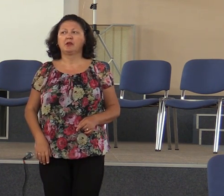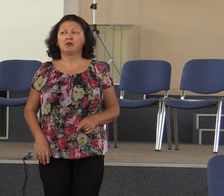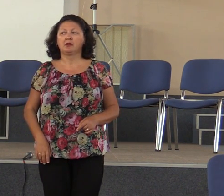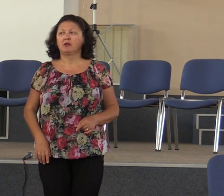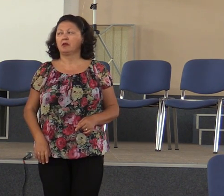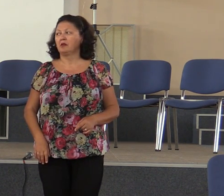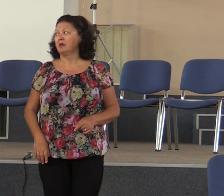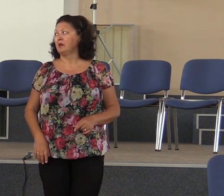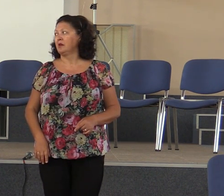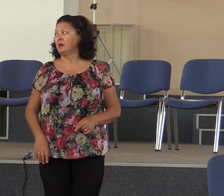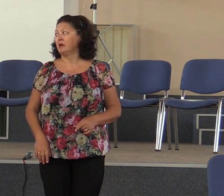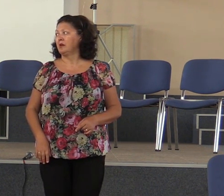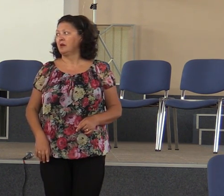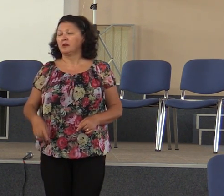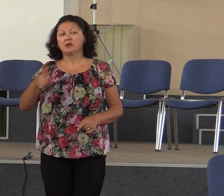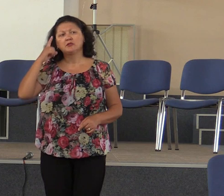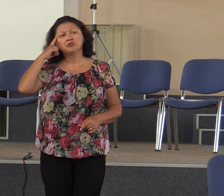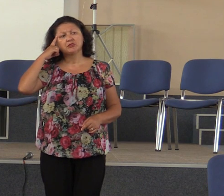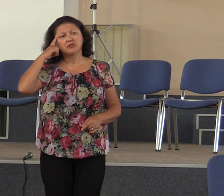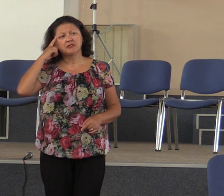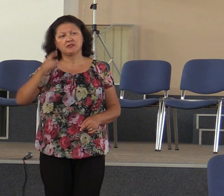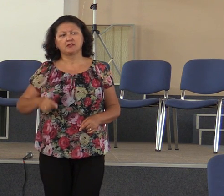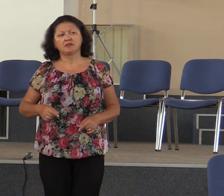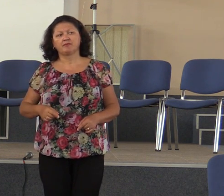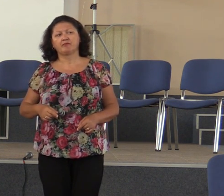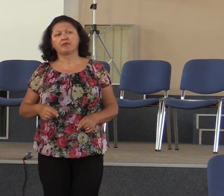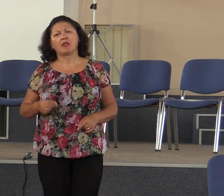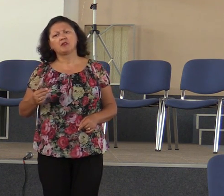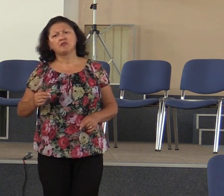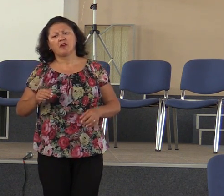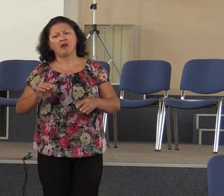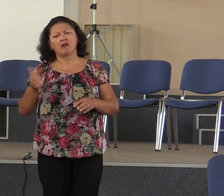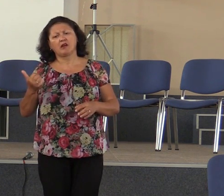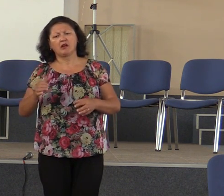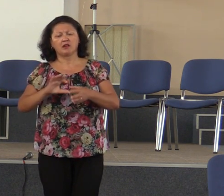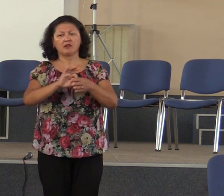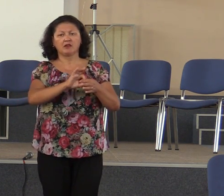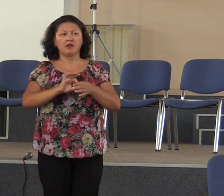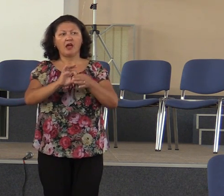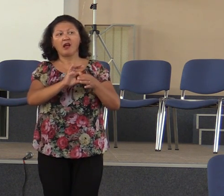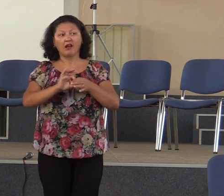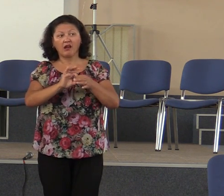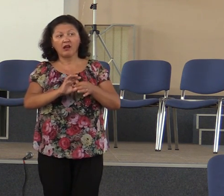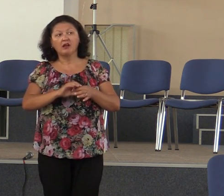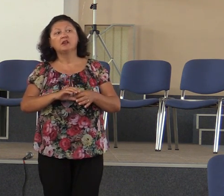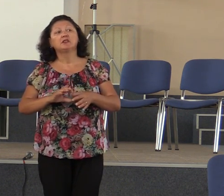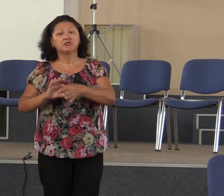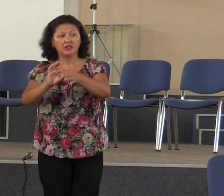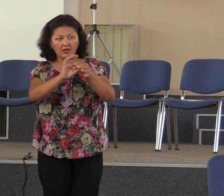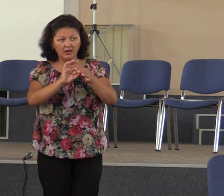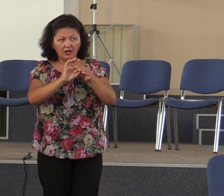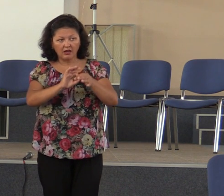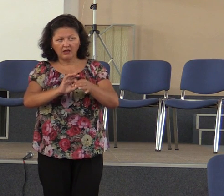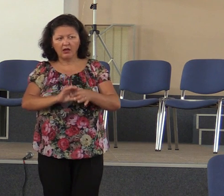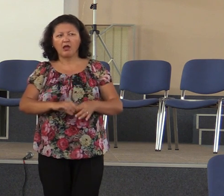Dar știți? E ceva care ne leagă. Și asta e valoarea pe care Dumnezeu a pus-o și în